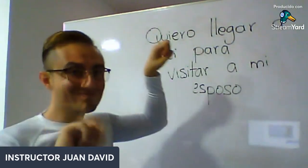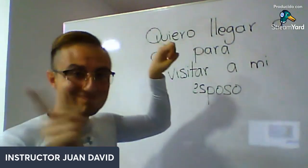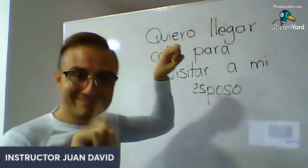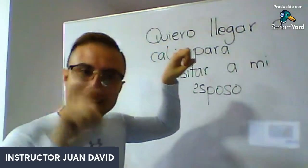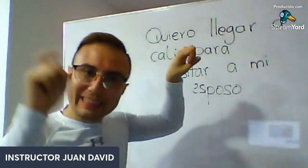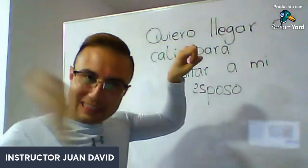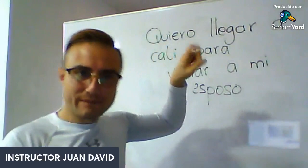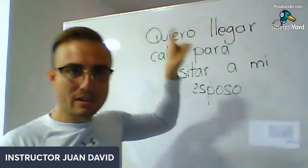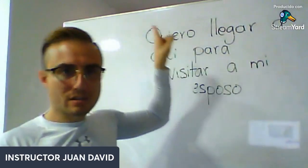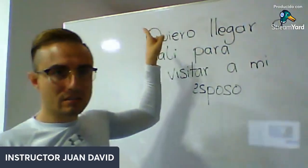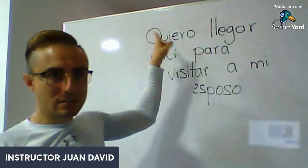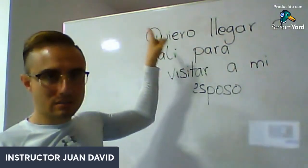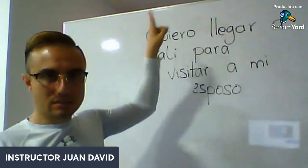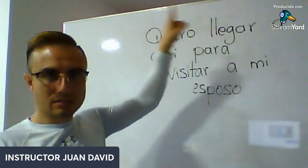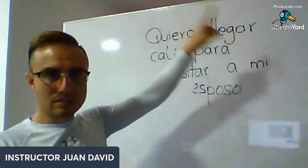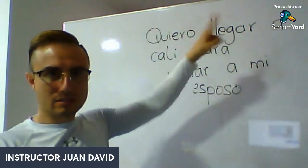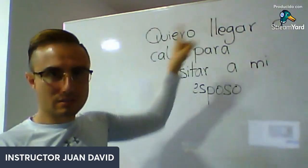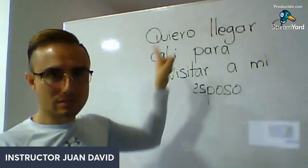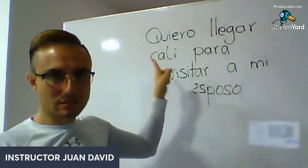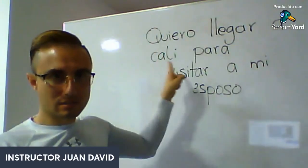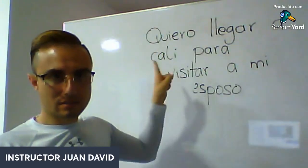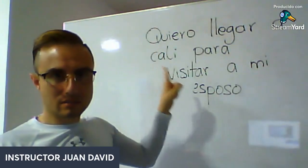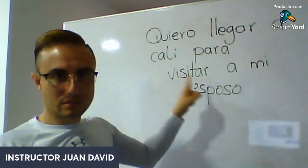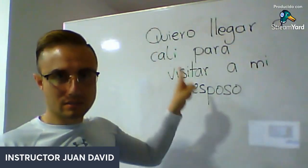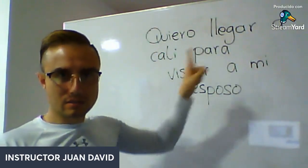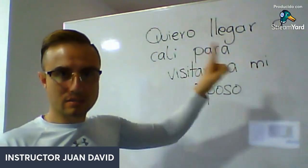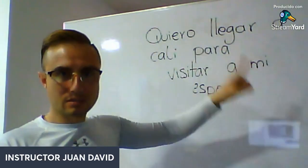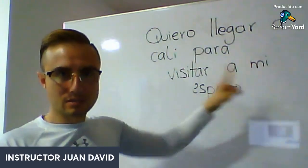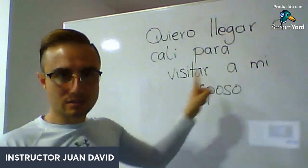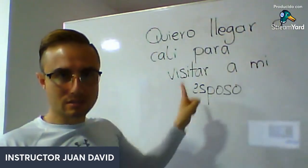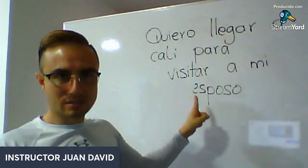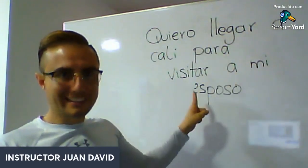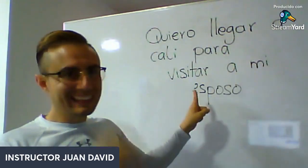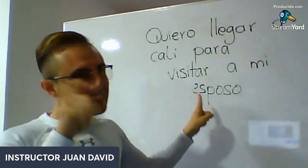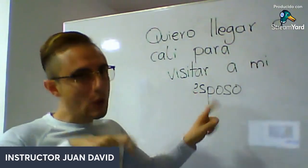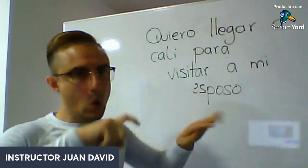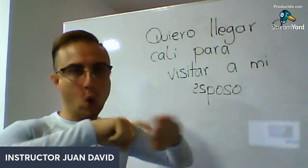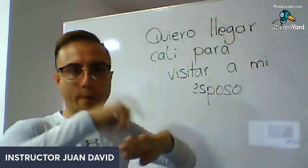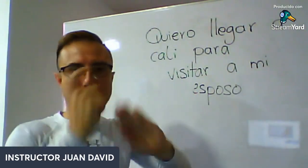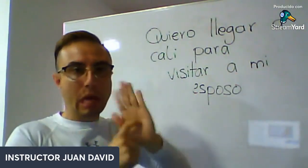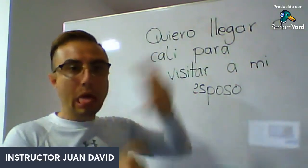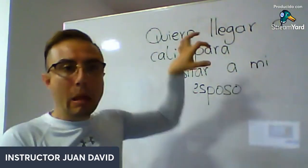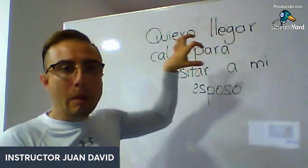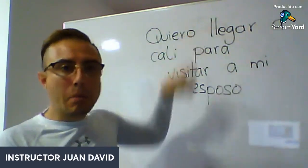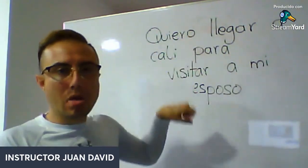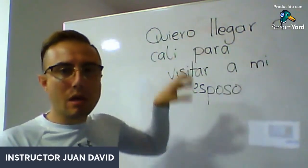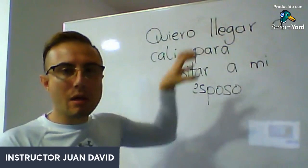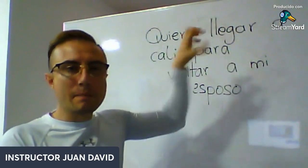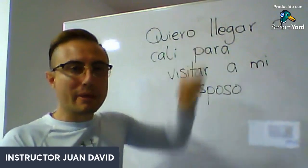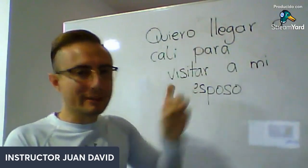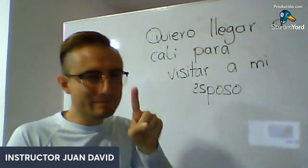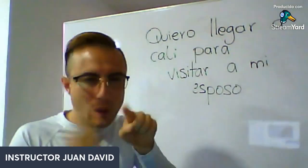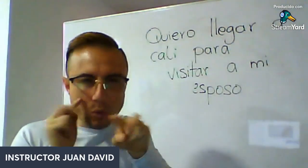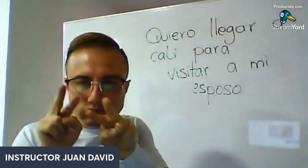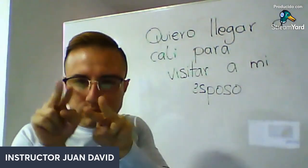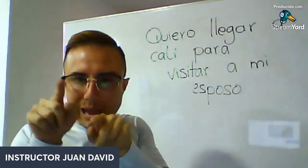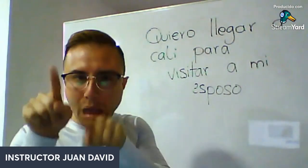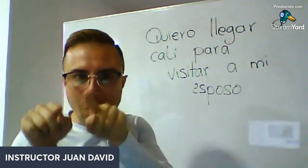algunas cosas tienen que ir completas saben que las frases no pueden faltar no tienen que reorganizar la frase